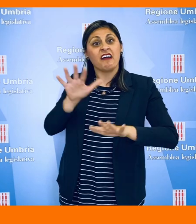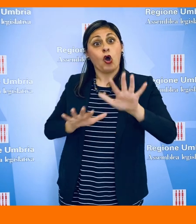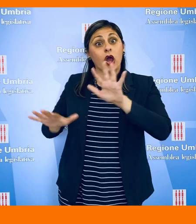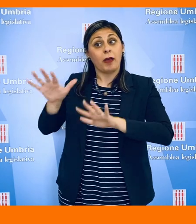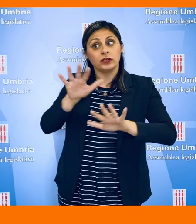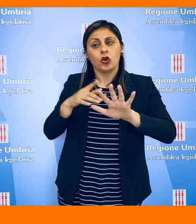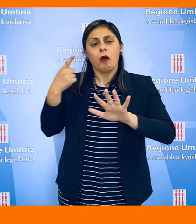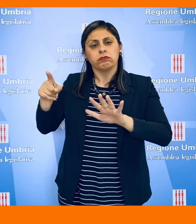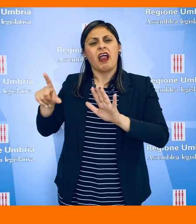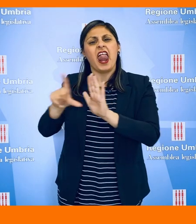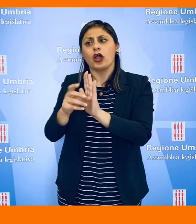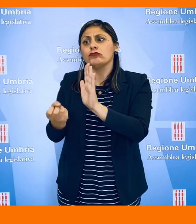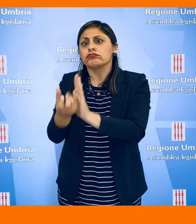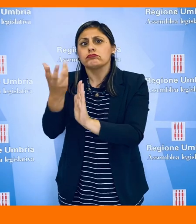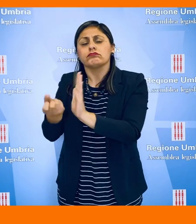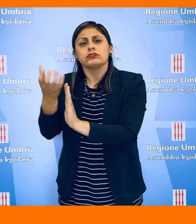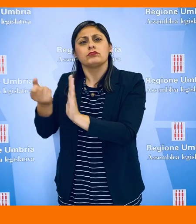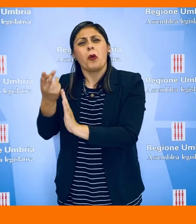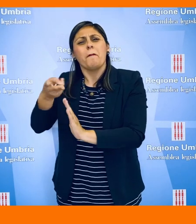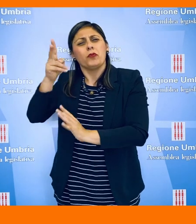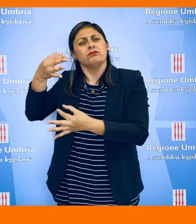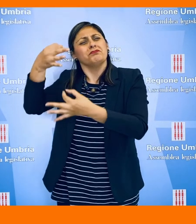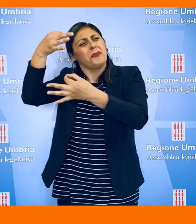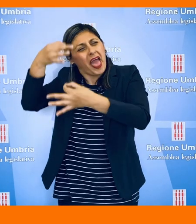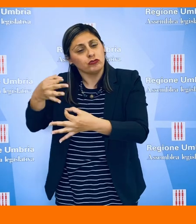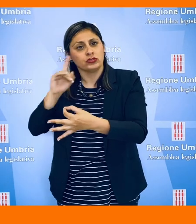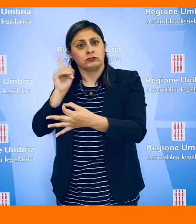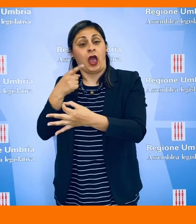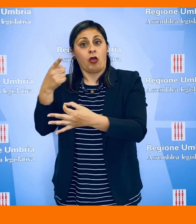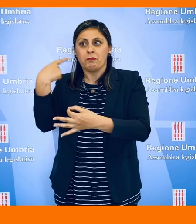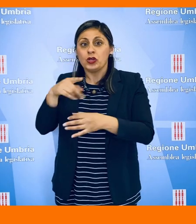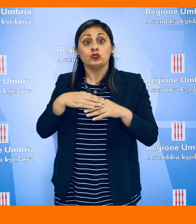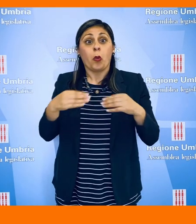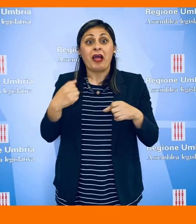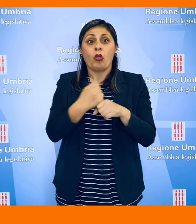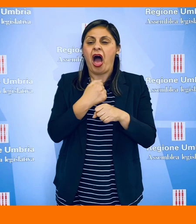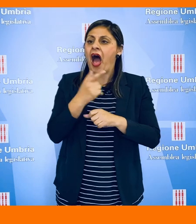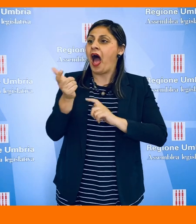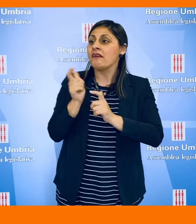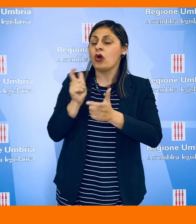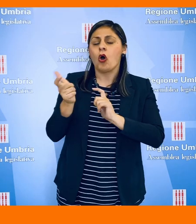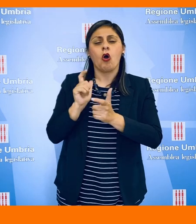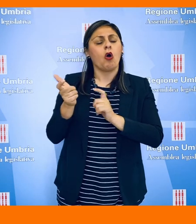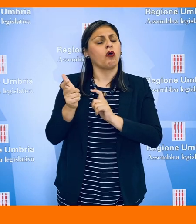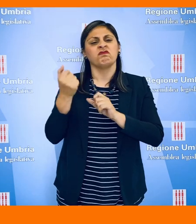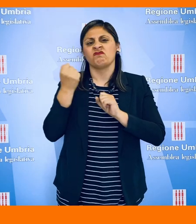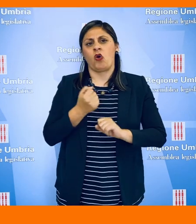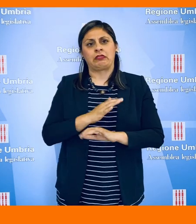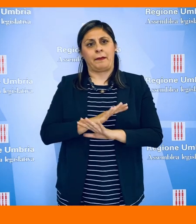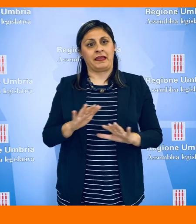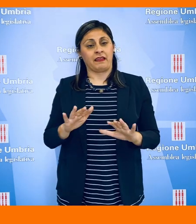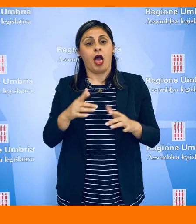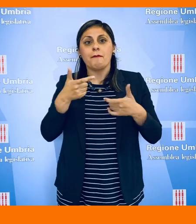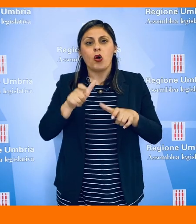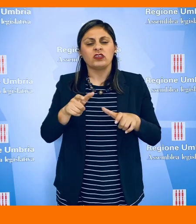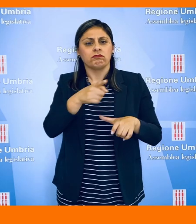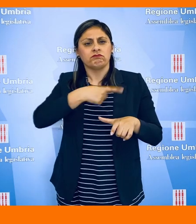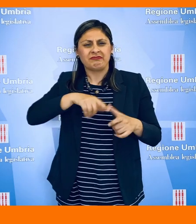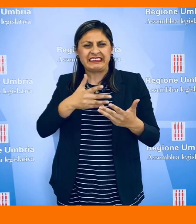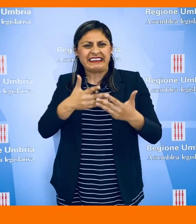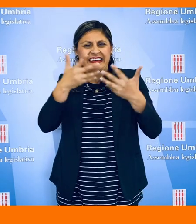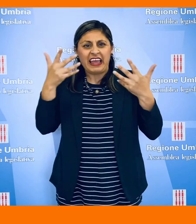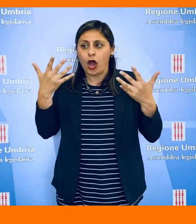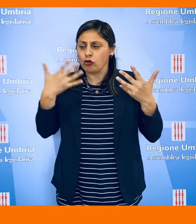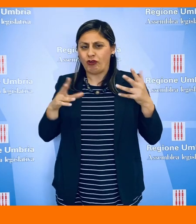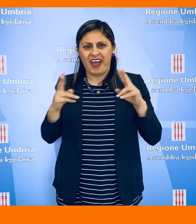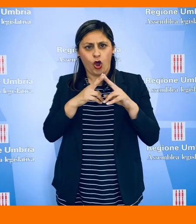possa legiferare in maniera più scienza e cosciente, quindi è uno strumento di lavoro fondamentale perché abbiamo messo a fuoco nel corso di